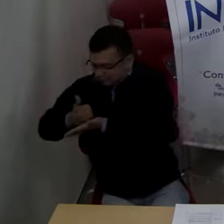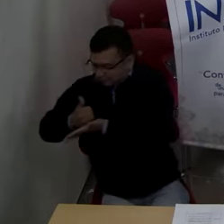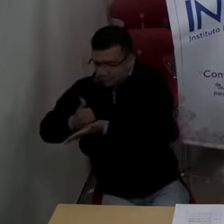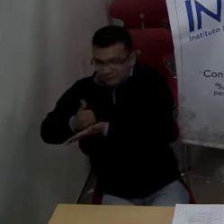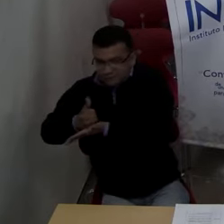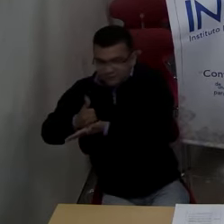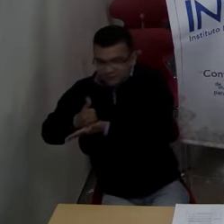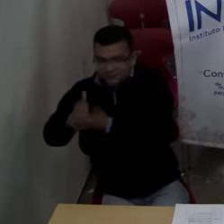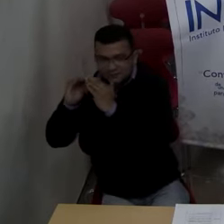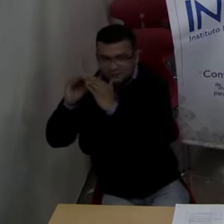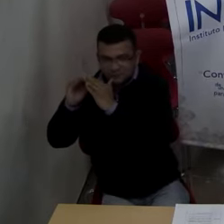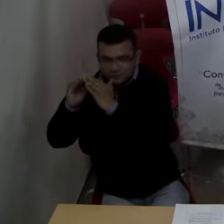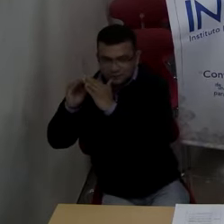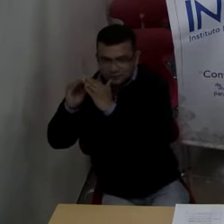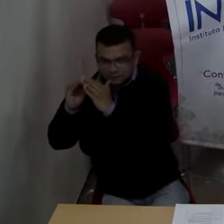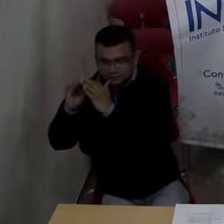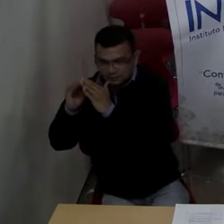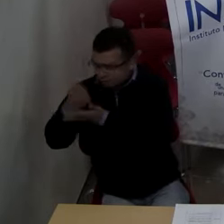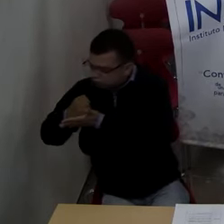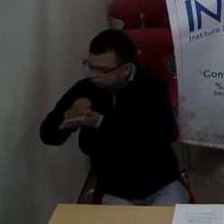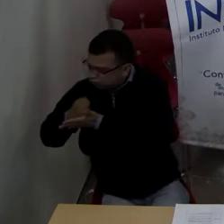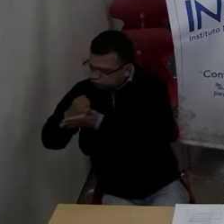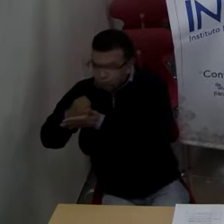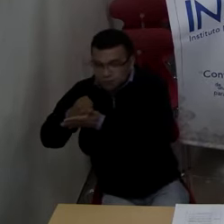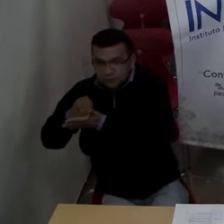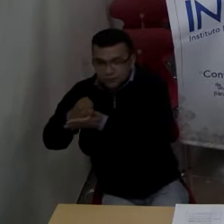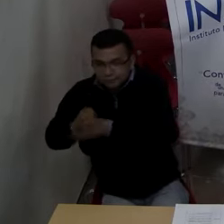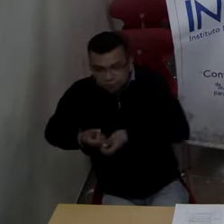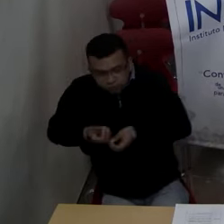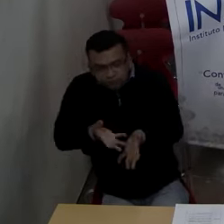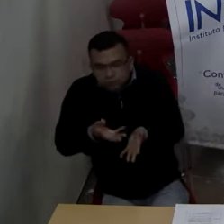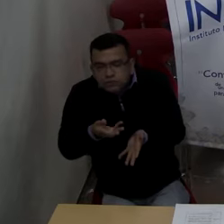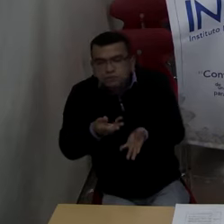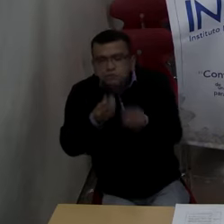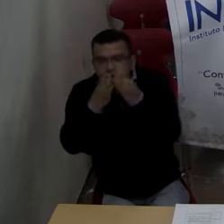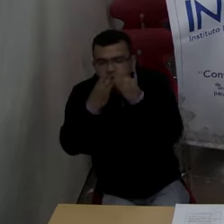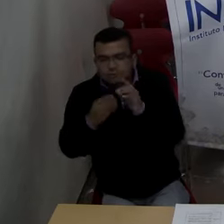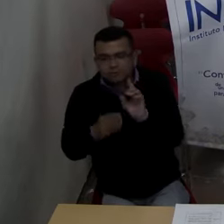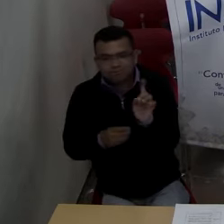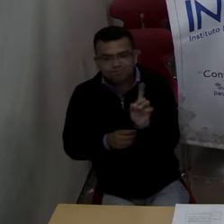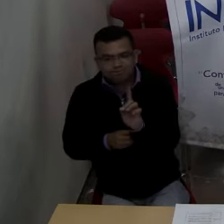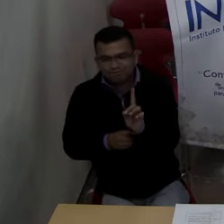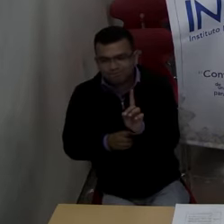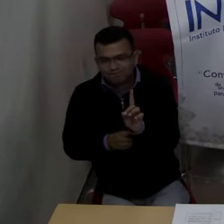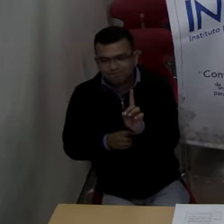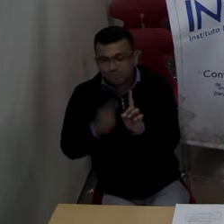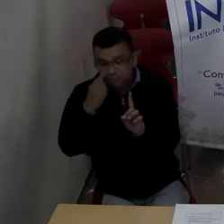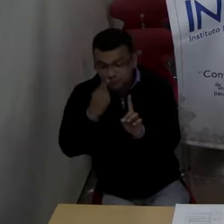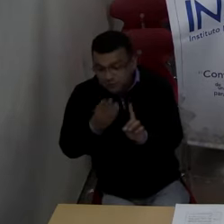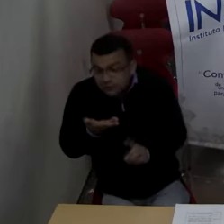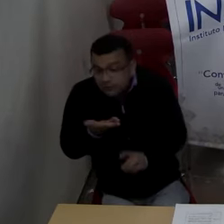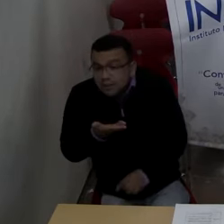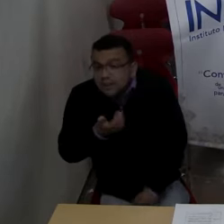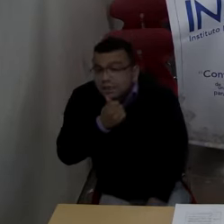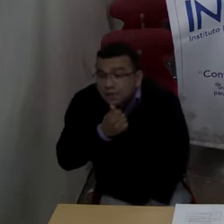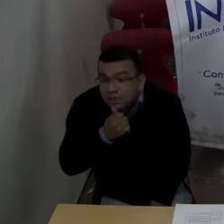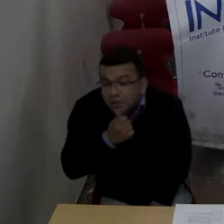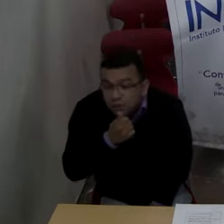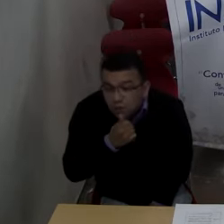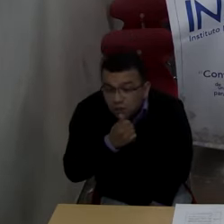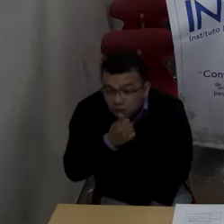contacto con aguas contaminadas, dejar de lado un poco, no un poco, dejar